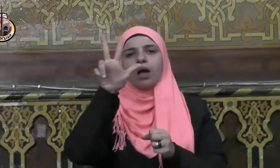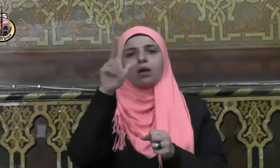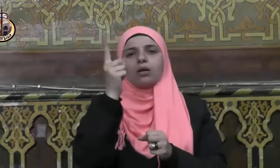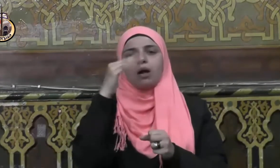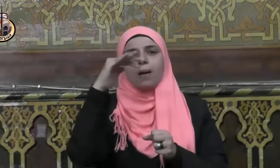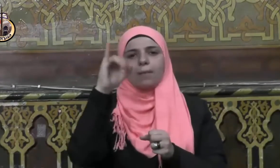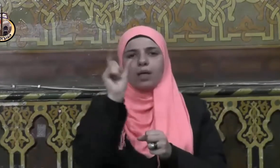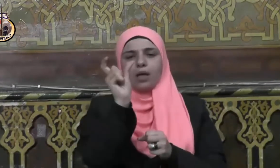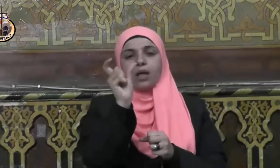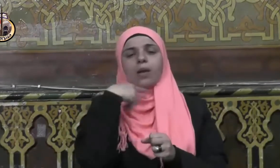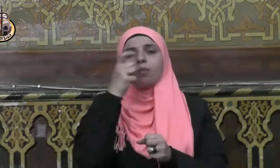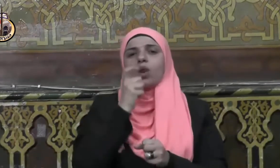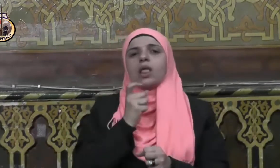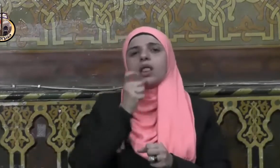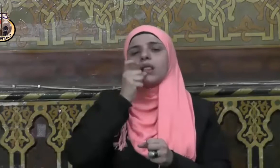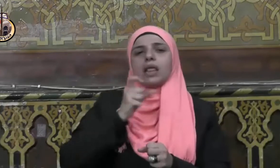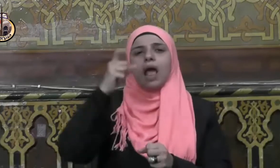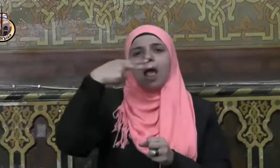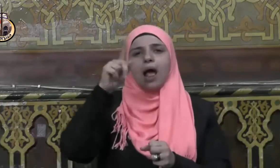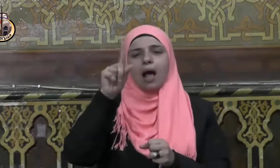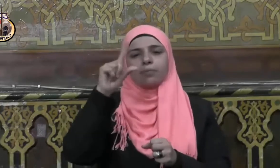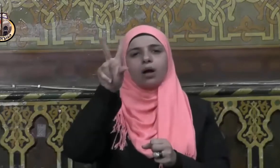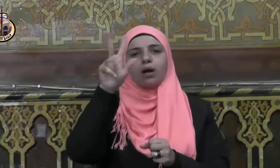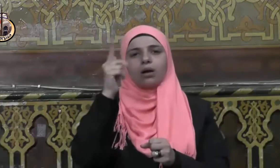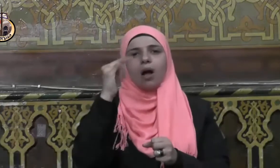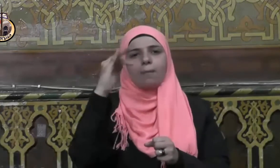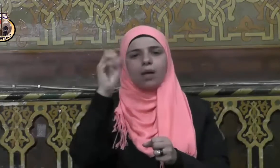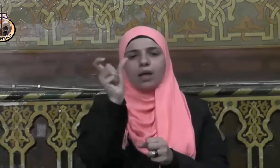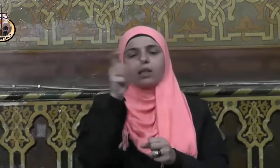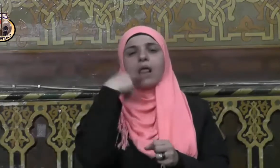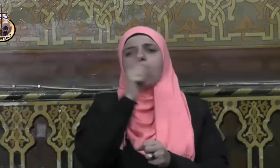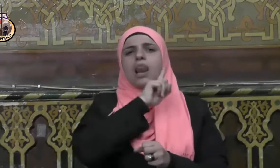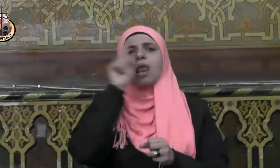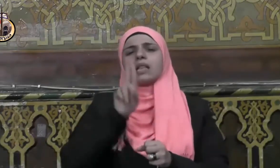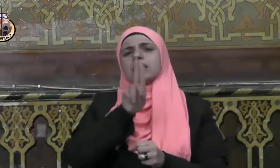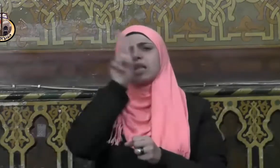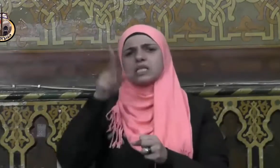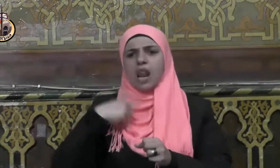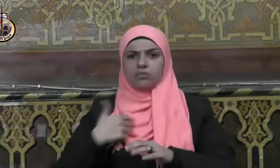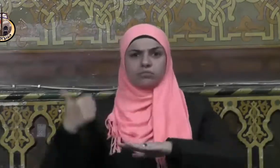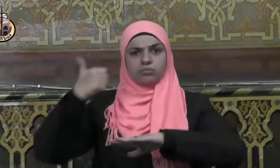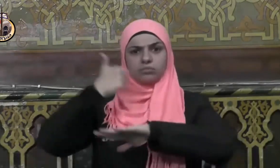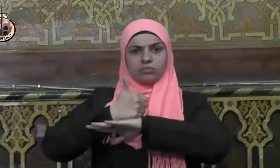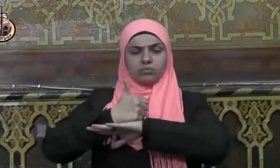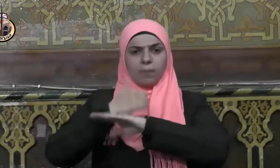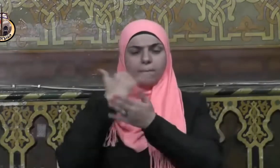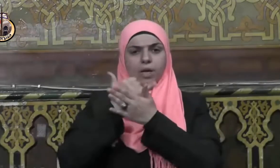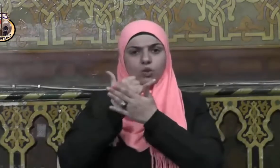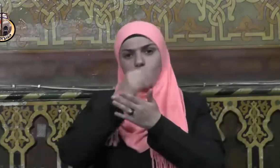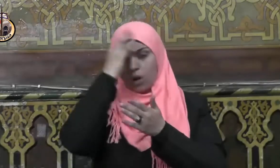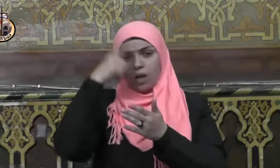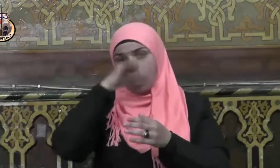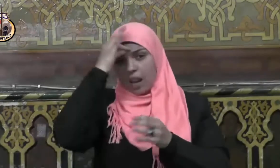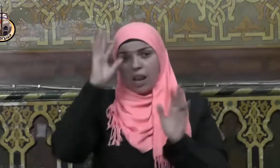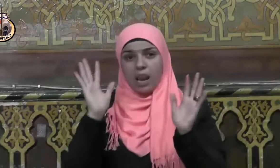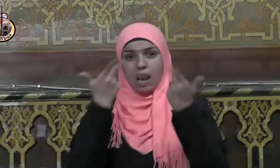يا عبد الرحمن، لا تسأل الإمارة، فإنك إن أوتيتها